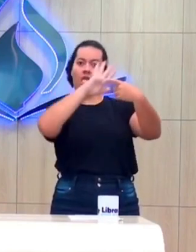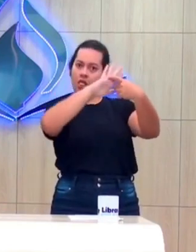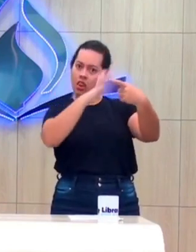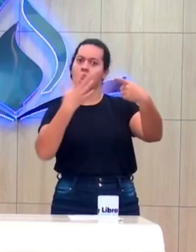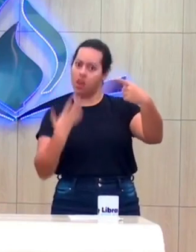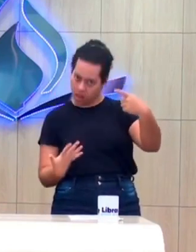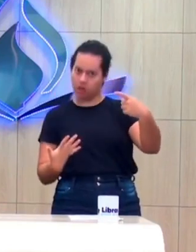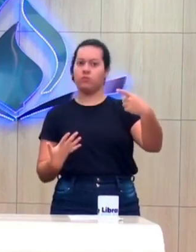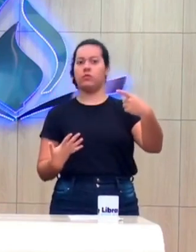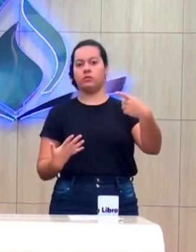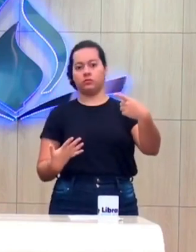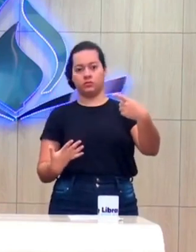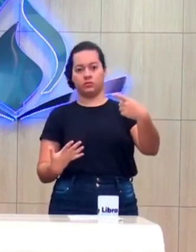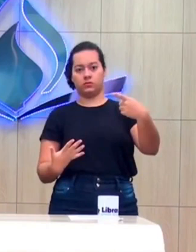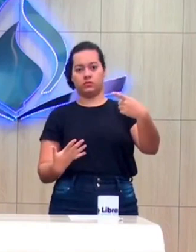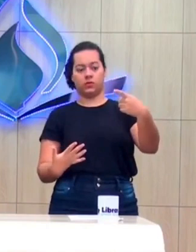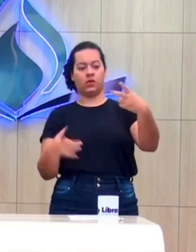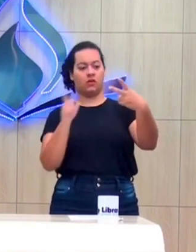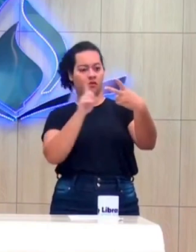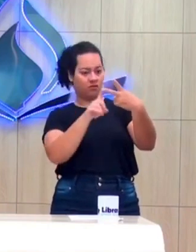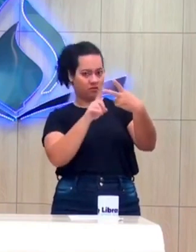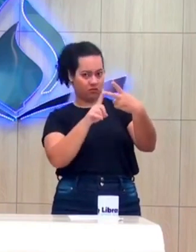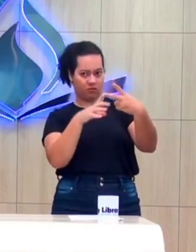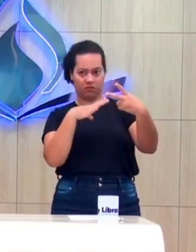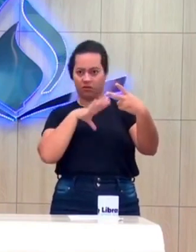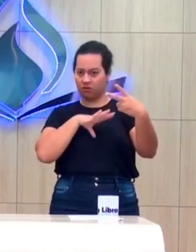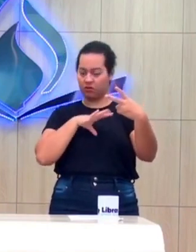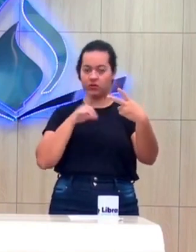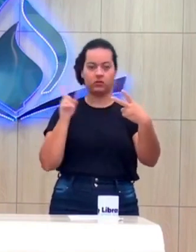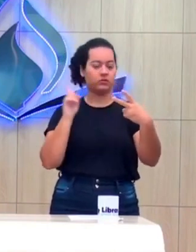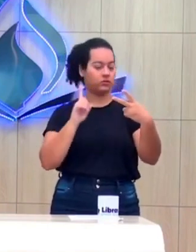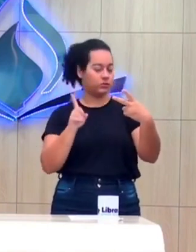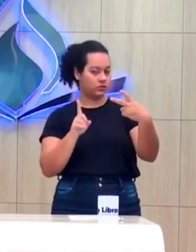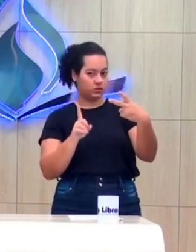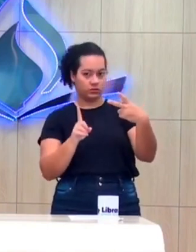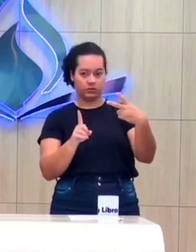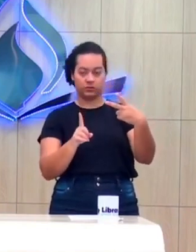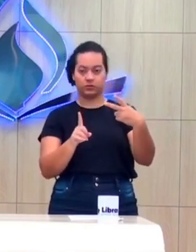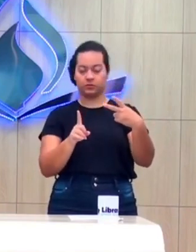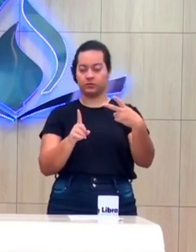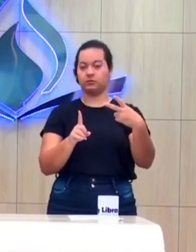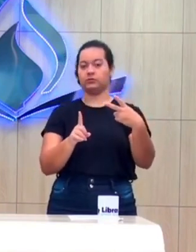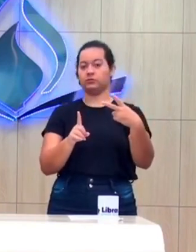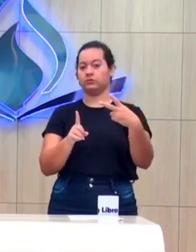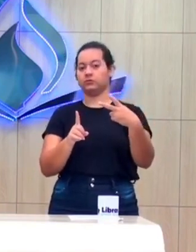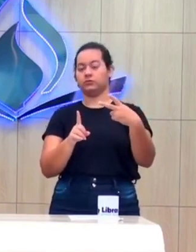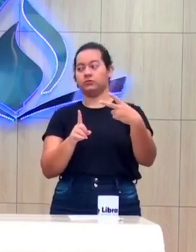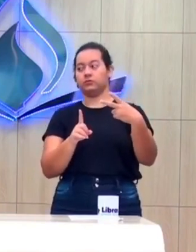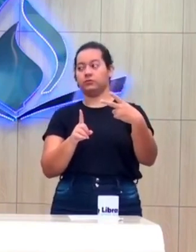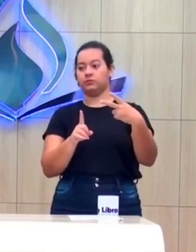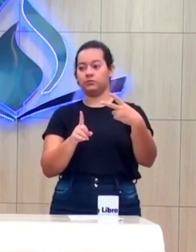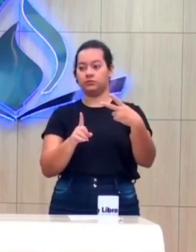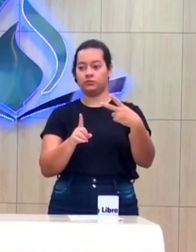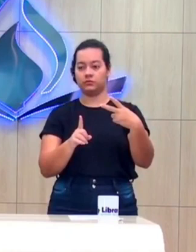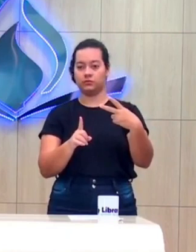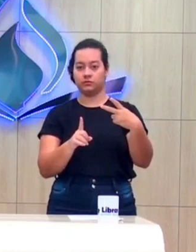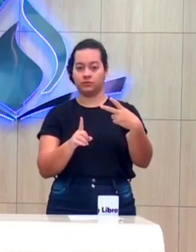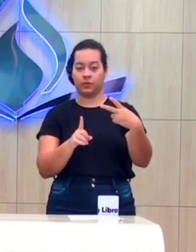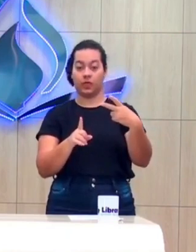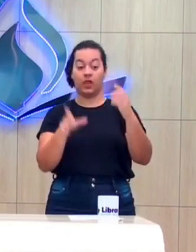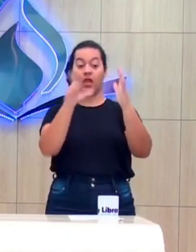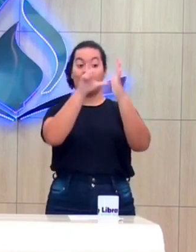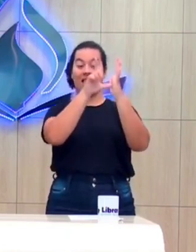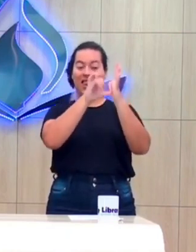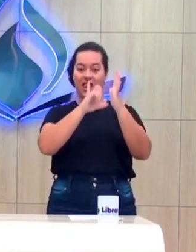língua, é a língua de sinais. Não é o português, que inclusive a própria